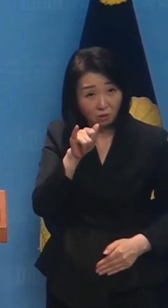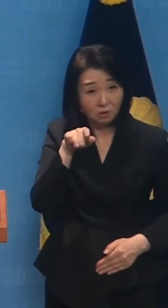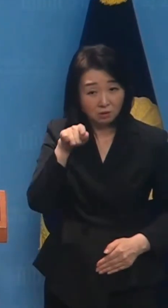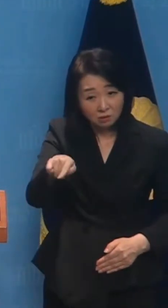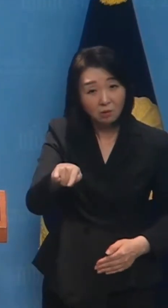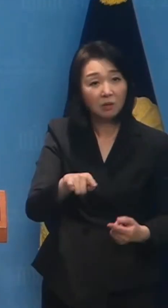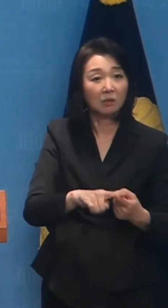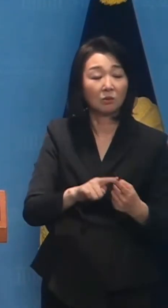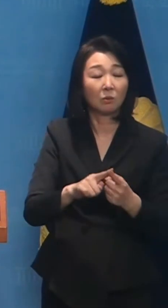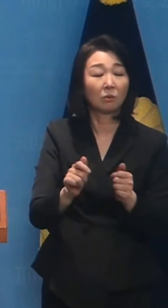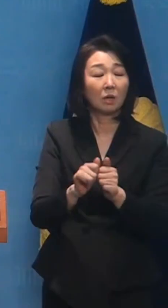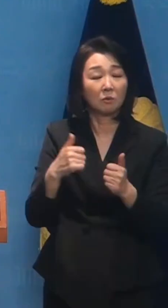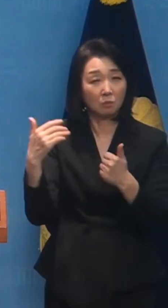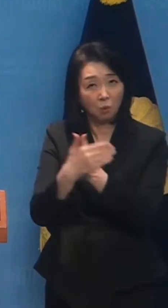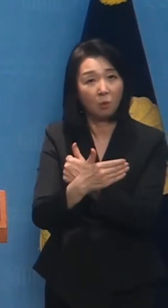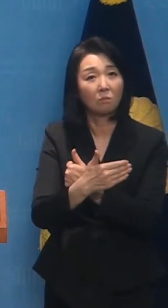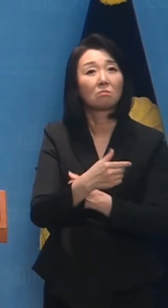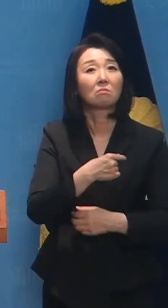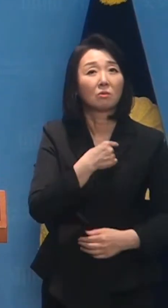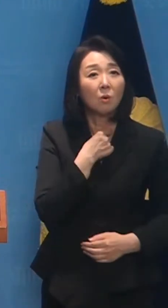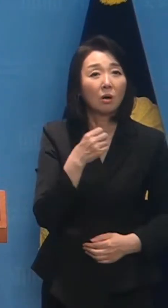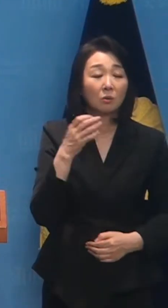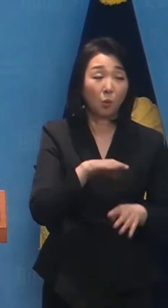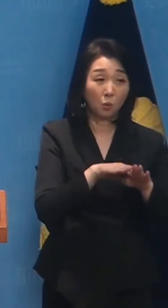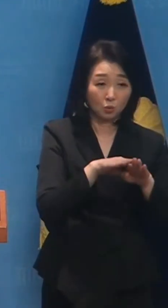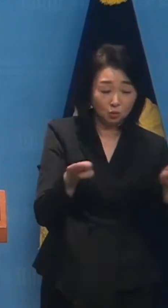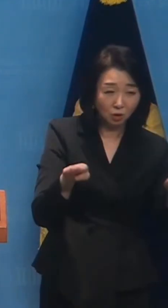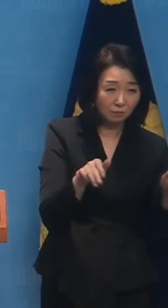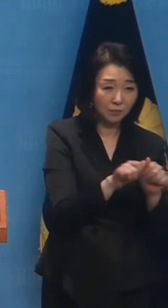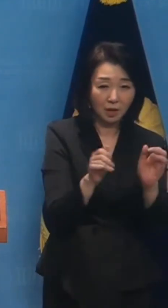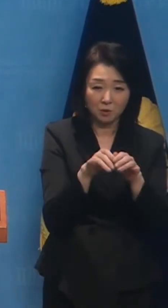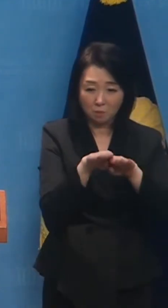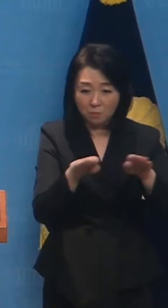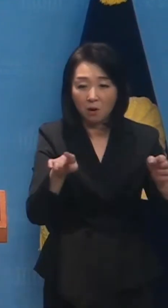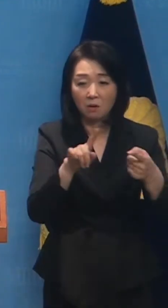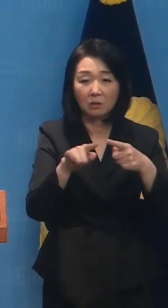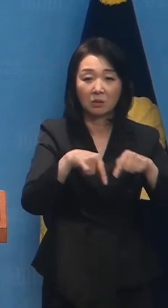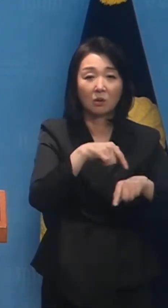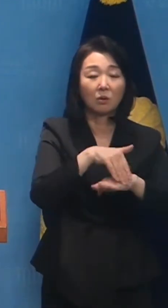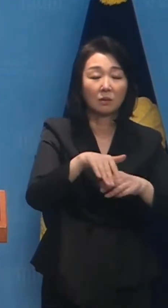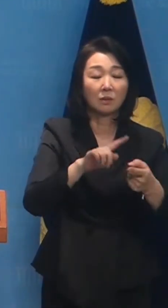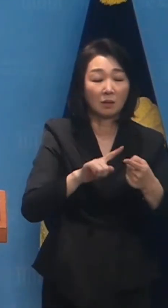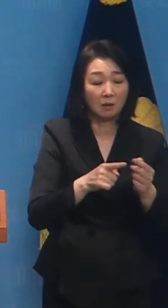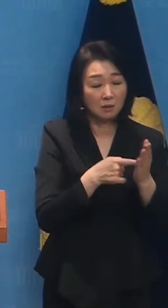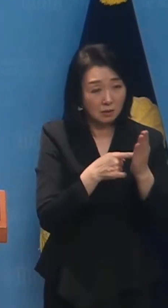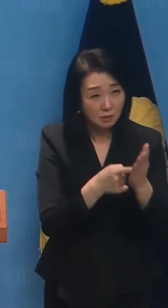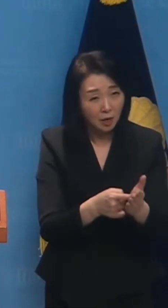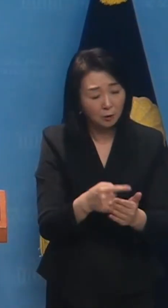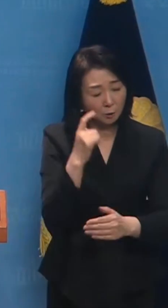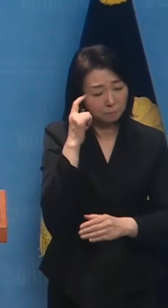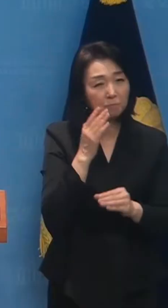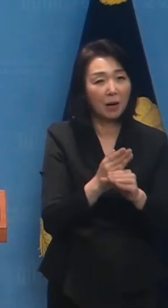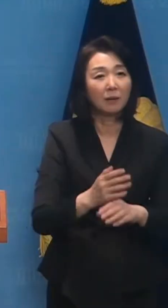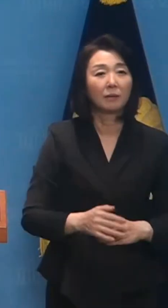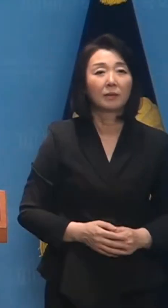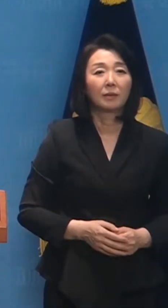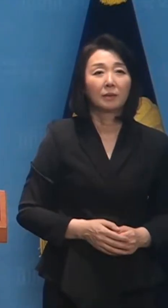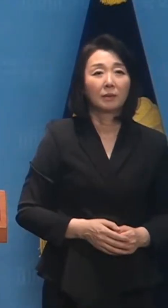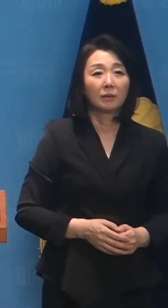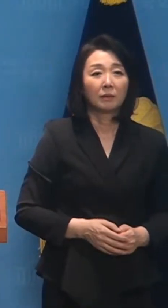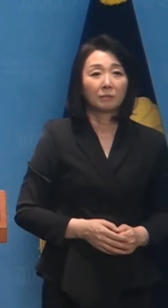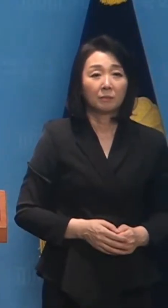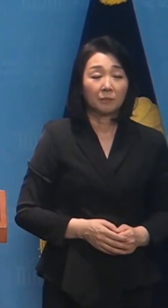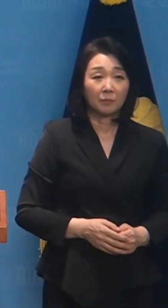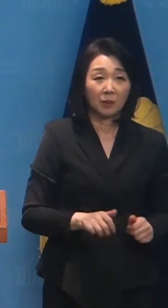그 부분에서 남성을 보호하는 등 균형적인 성평등 정책에 대해 지속적으로 고심해오고 있습니다.